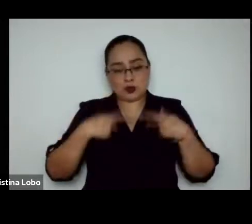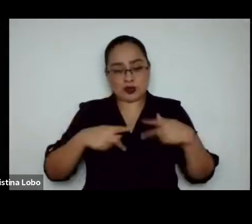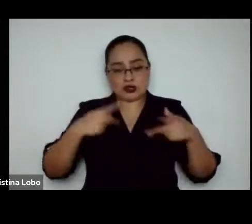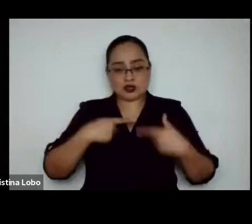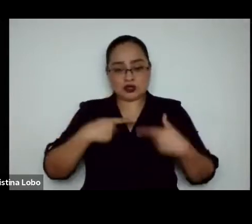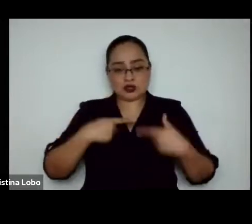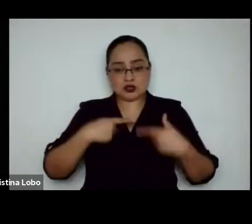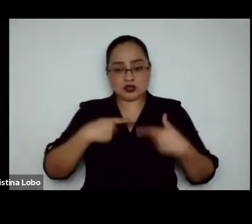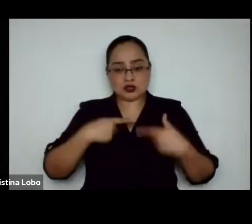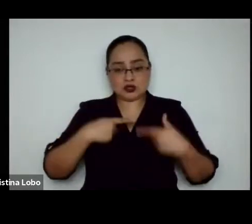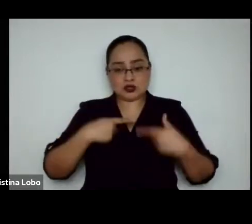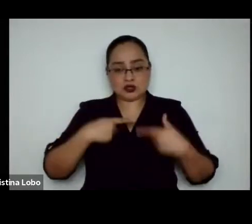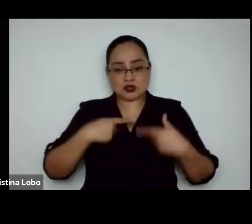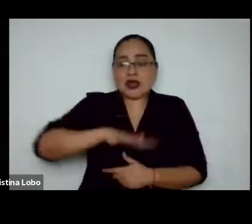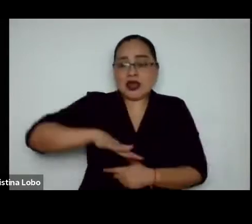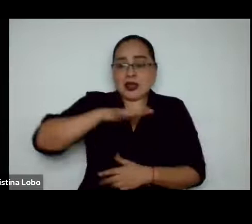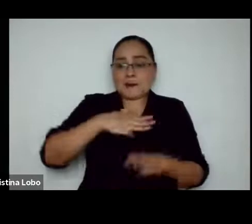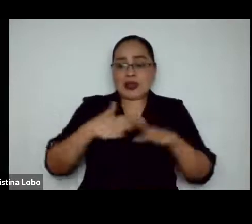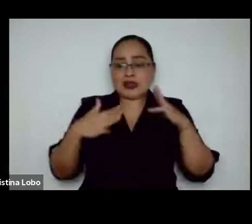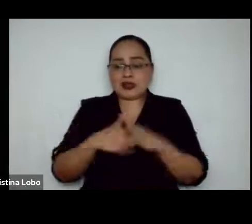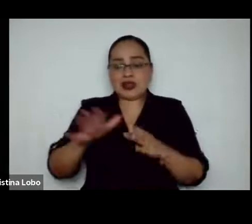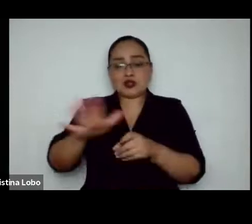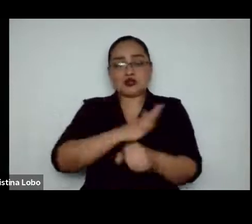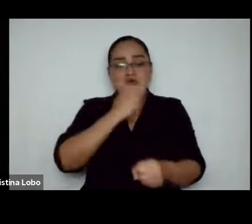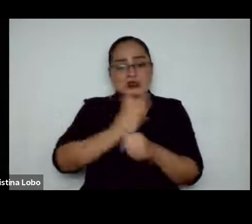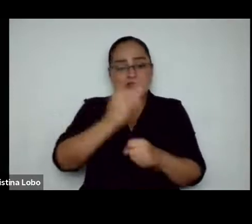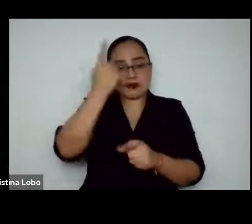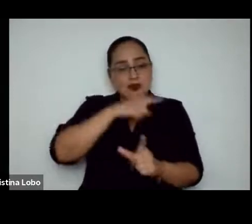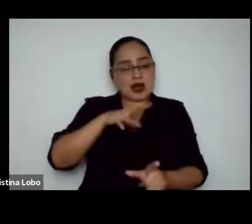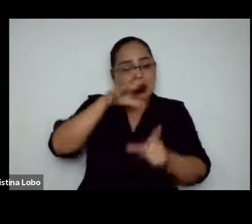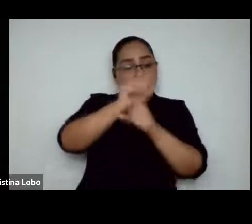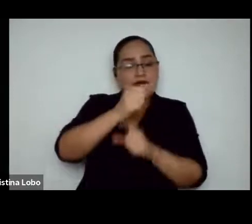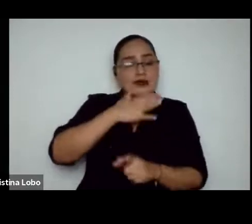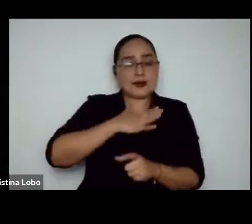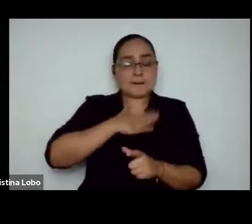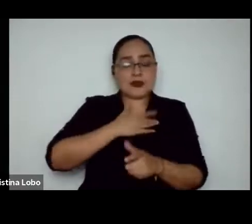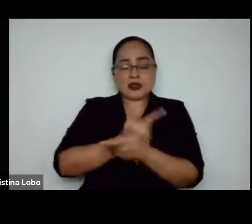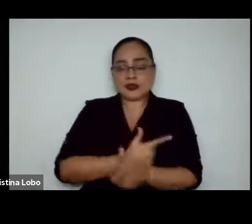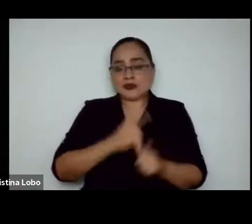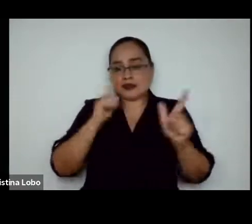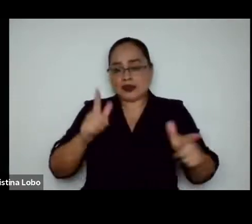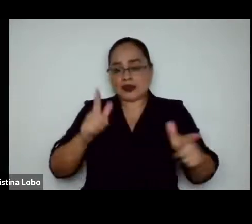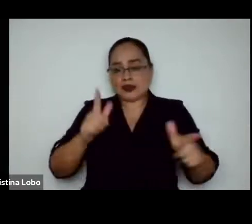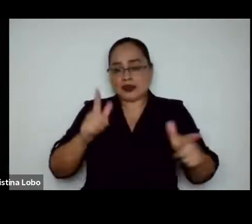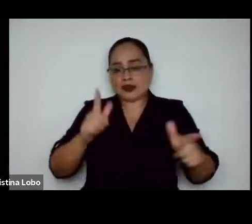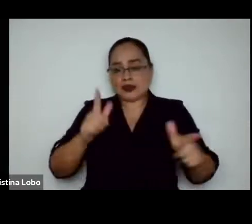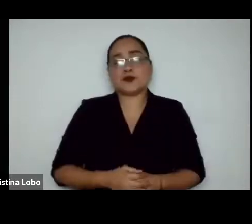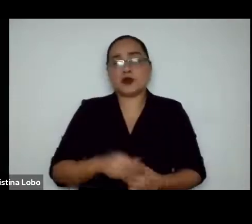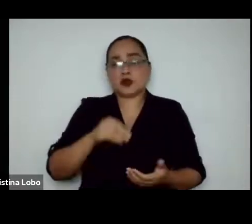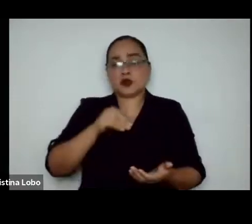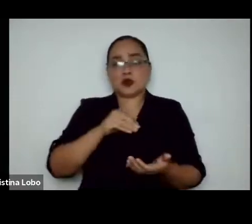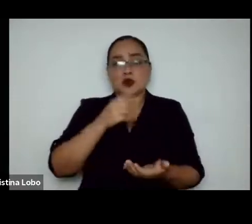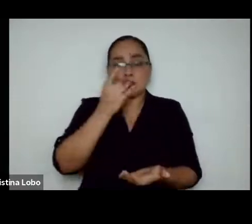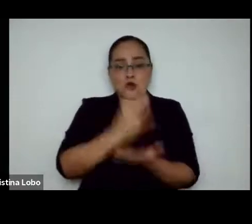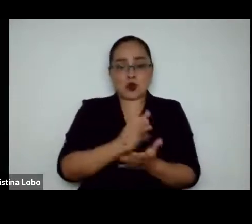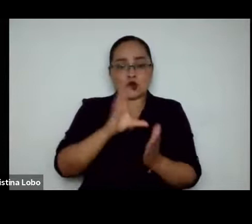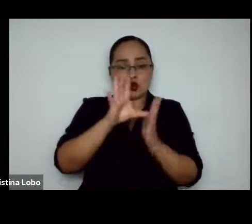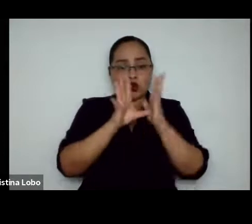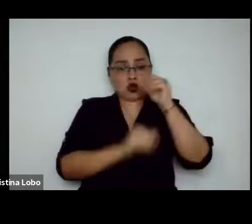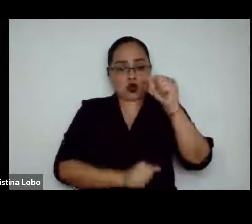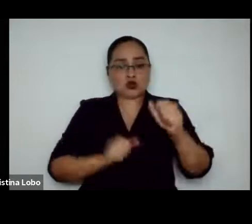tenemos las condiciones materiales para ejercer esas libertades. Es decir, no basta que las constituciones y los tratados